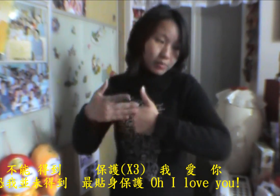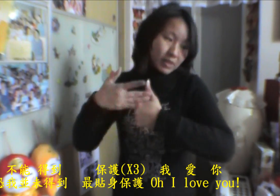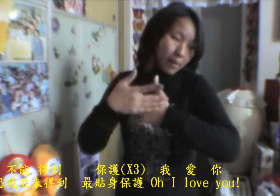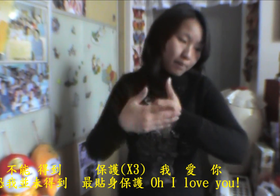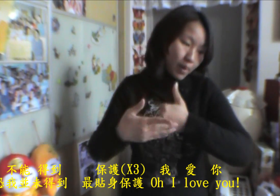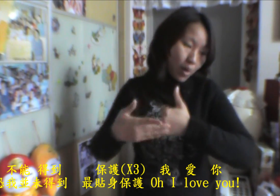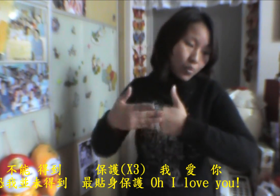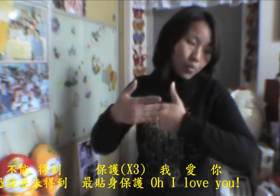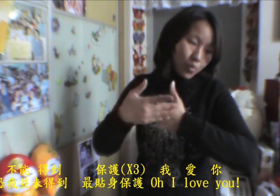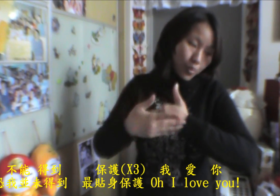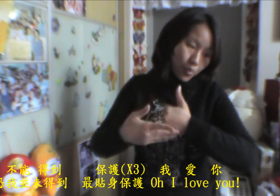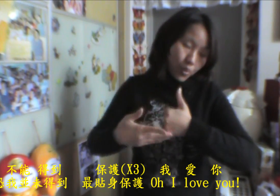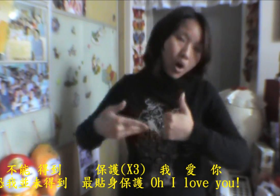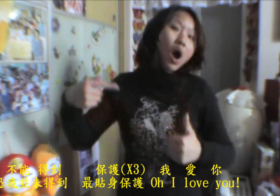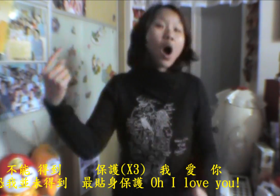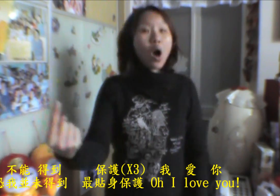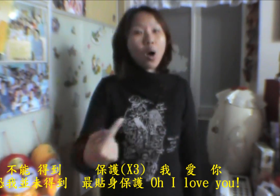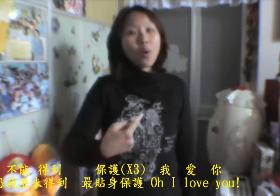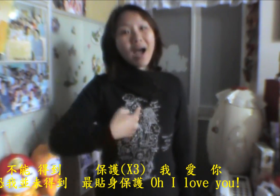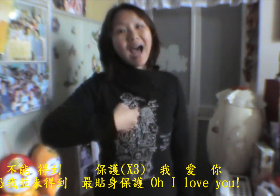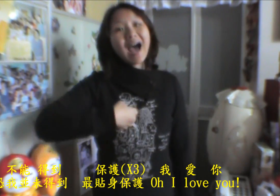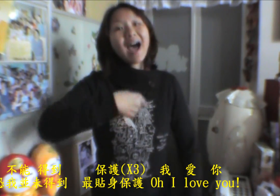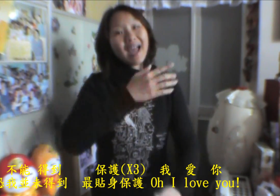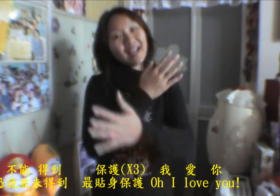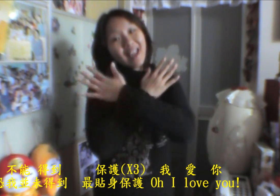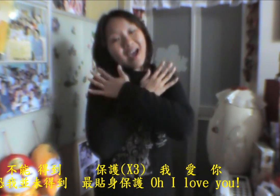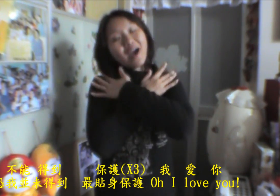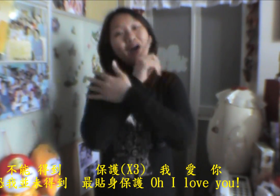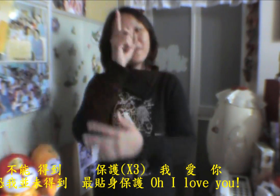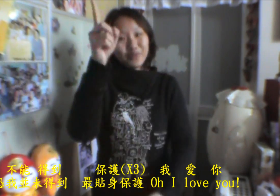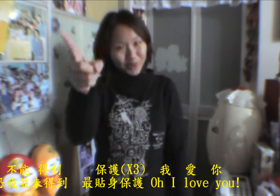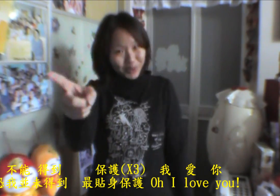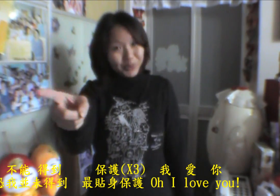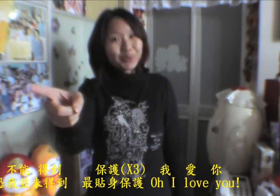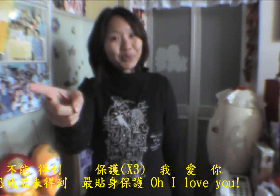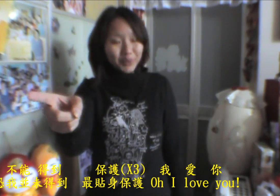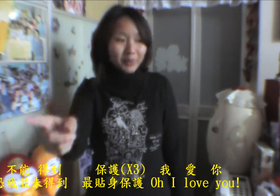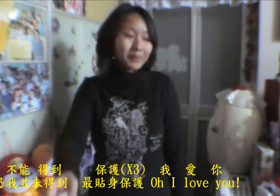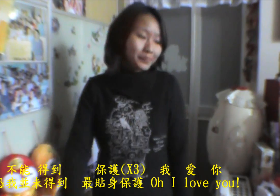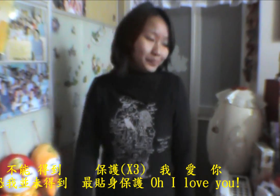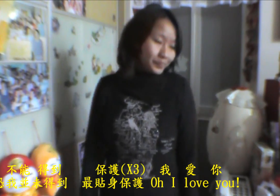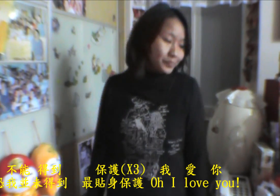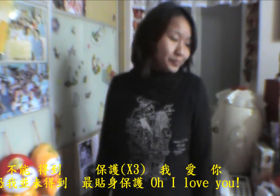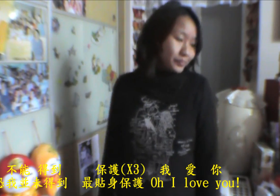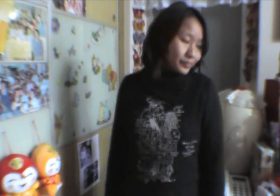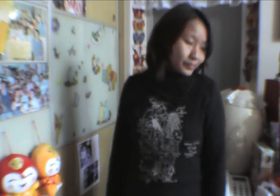身保護。Oh, I love you。